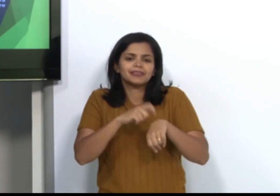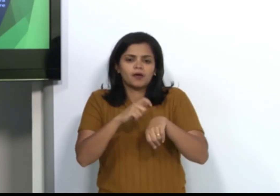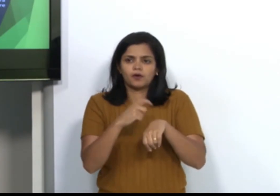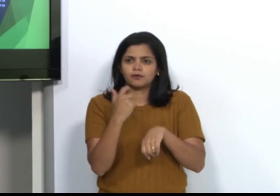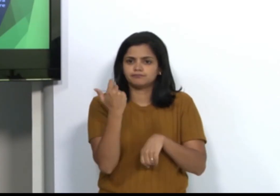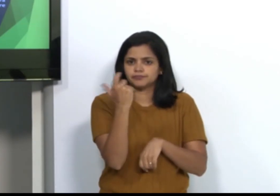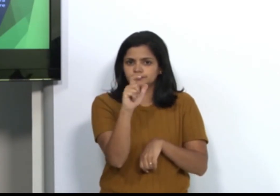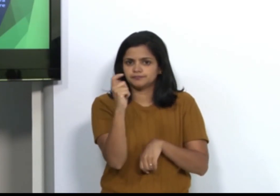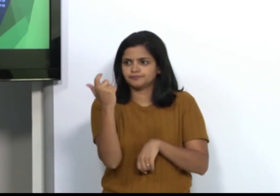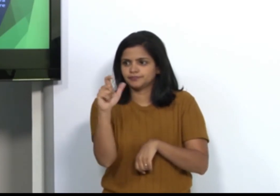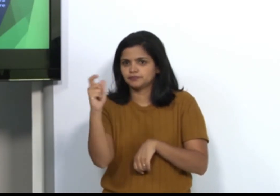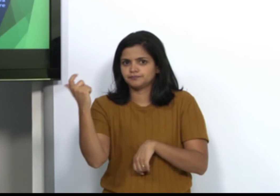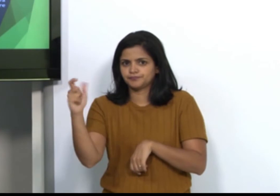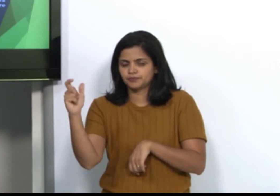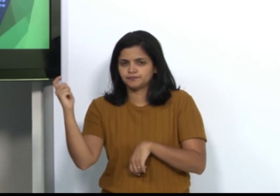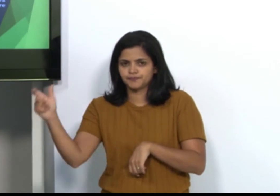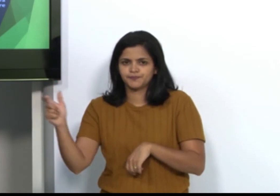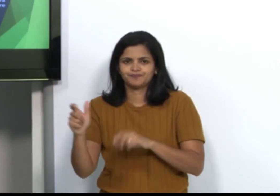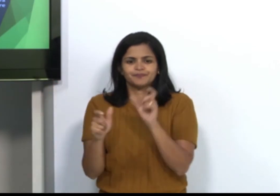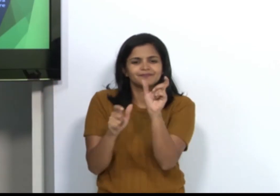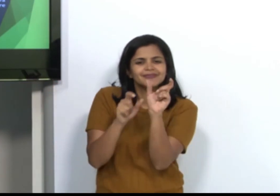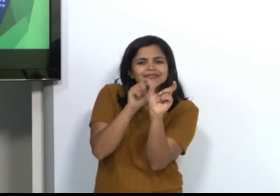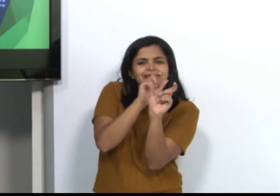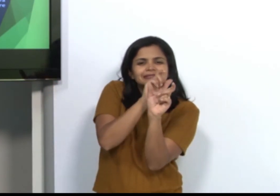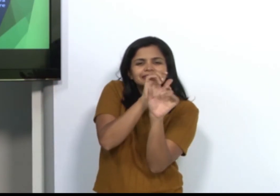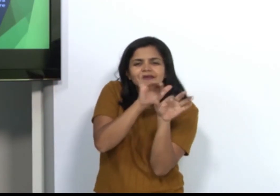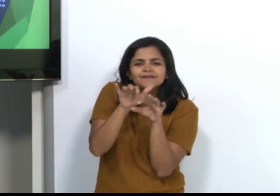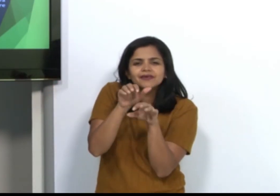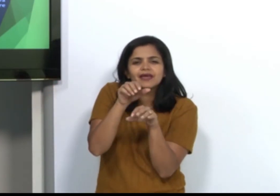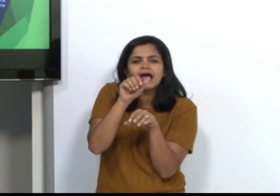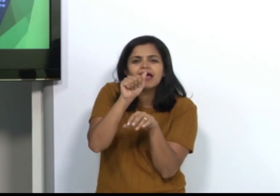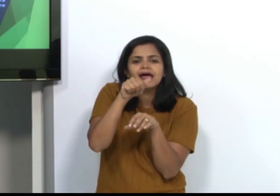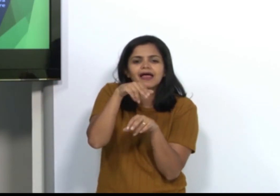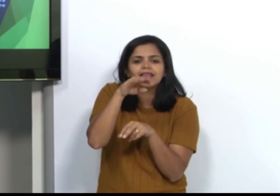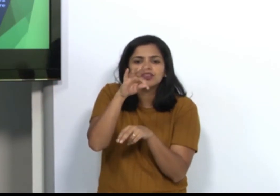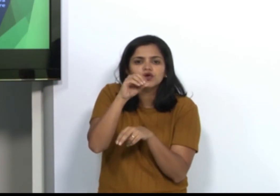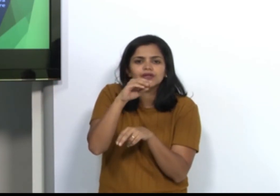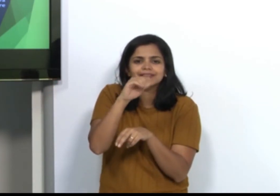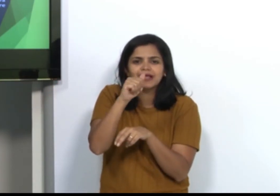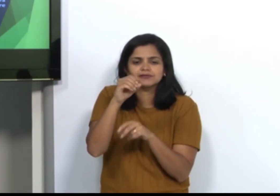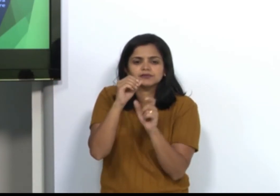Falamos já sobre o manual e isso vai estar lá, todas essas informações. Agora,